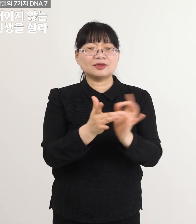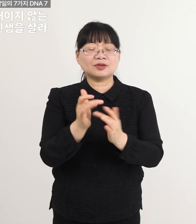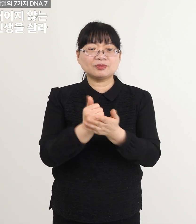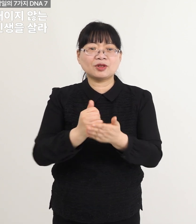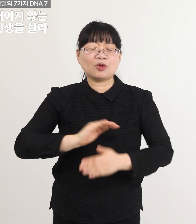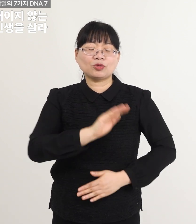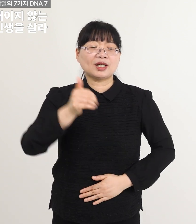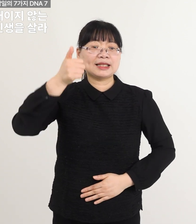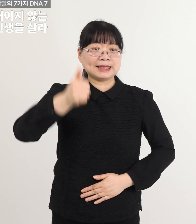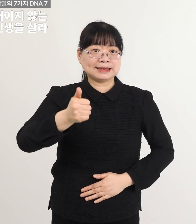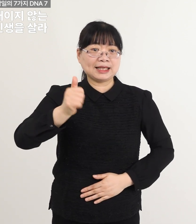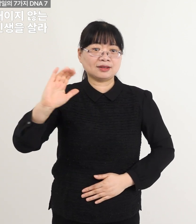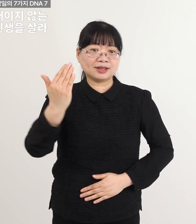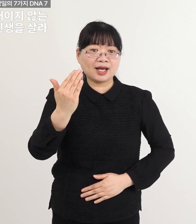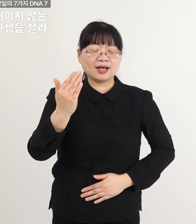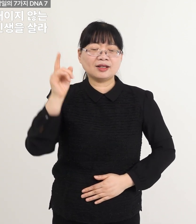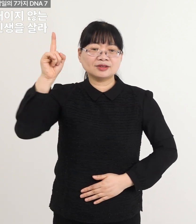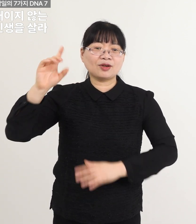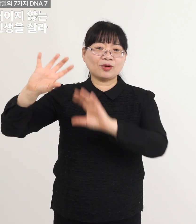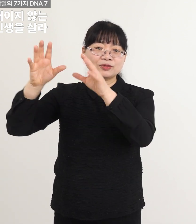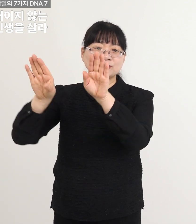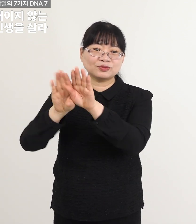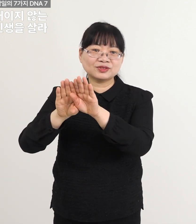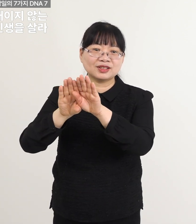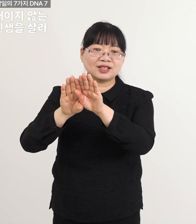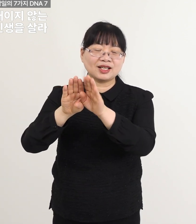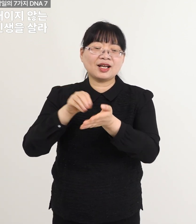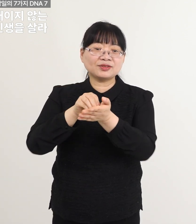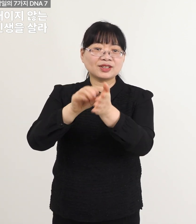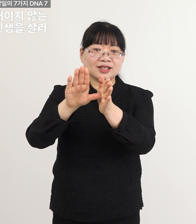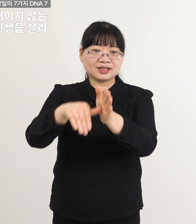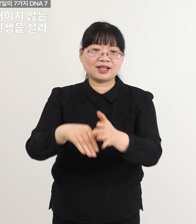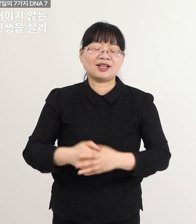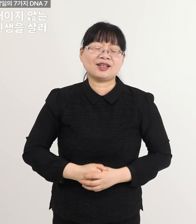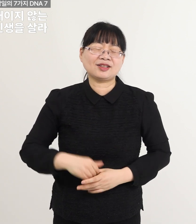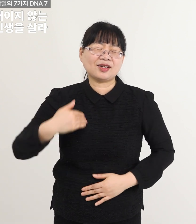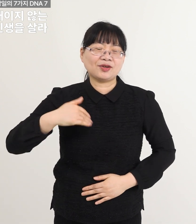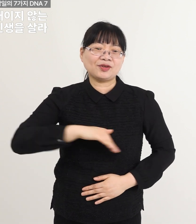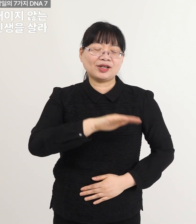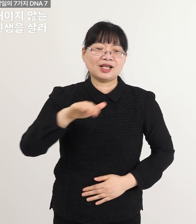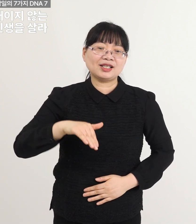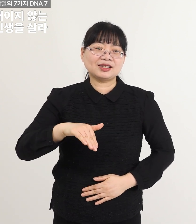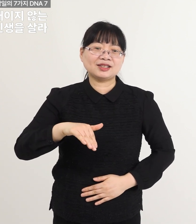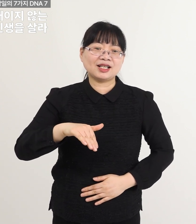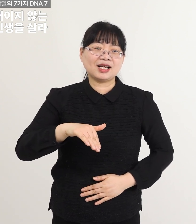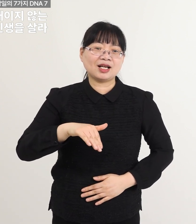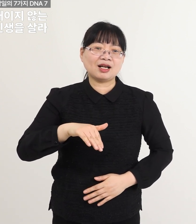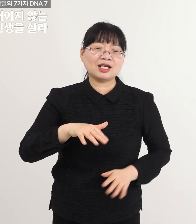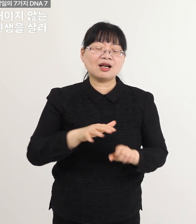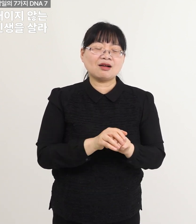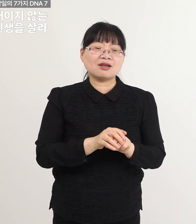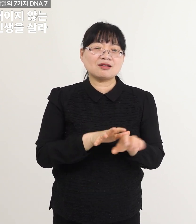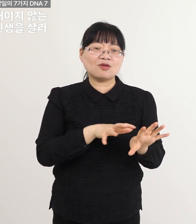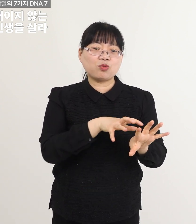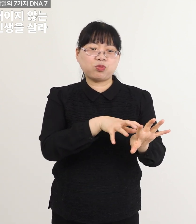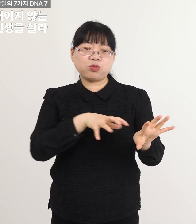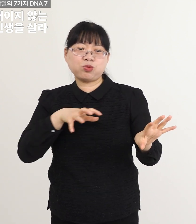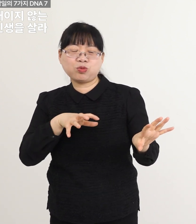우리의 대장이 되셔서 천국문에 입성하실 때 우리를 그 행렬에 끼워준 것만